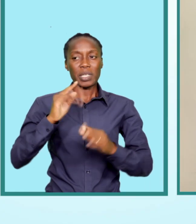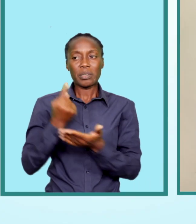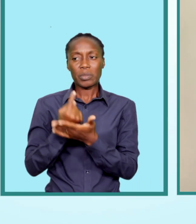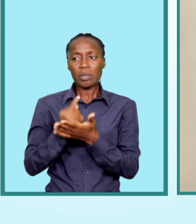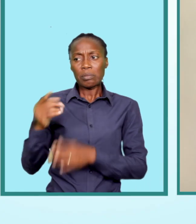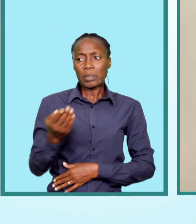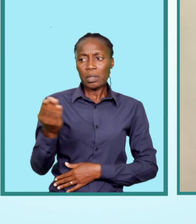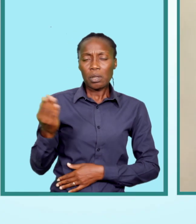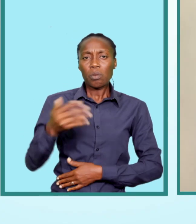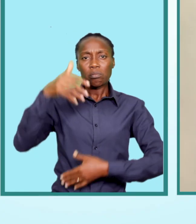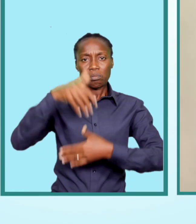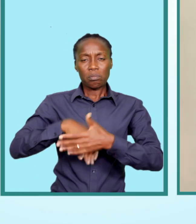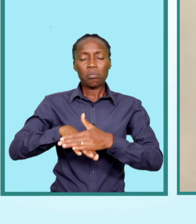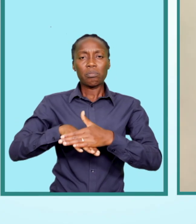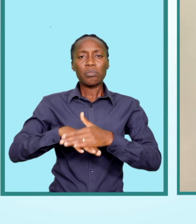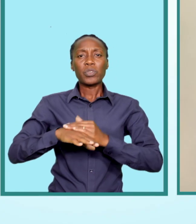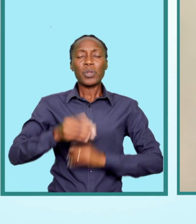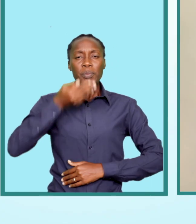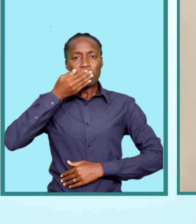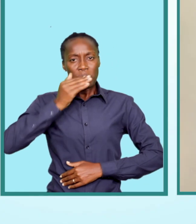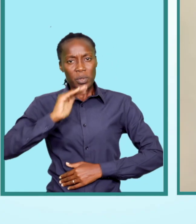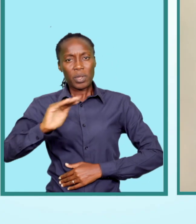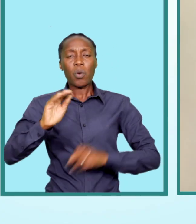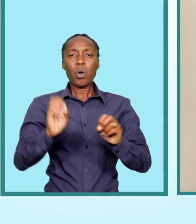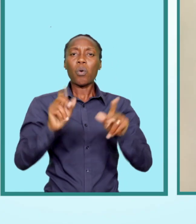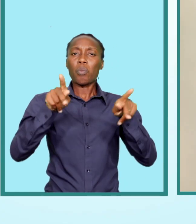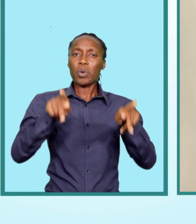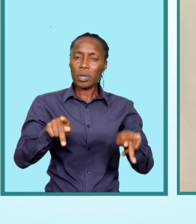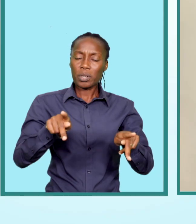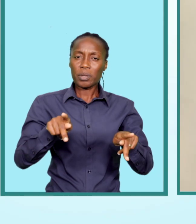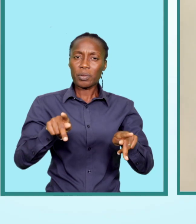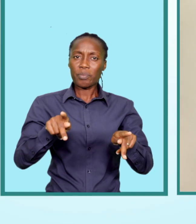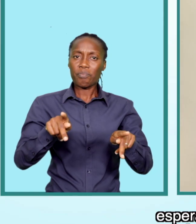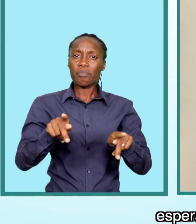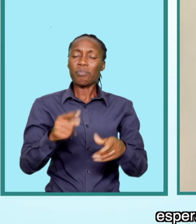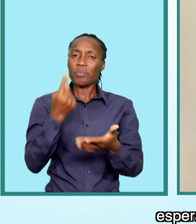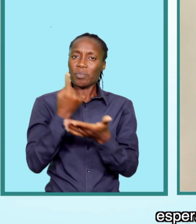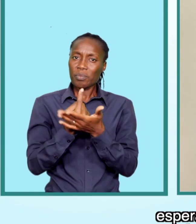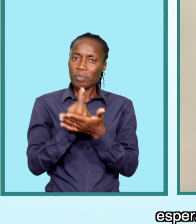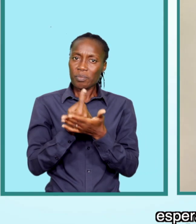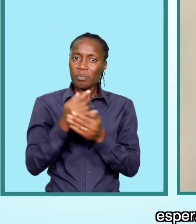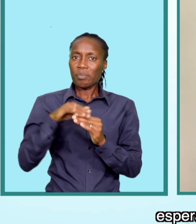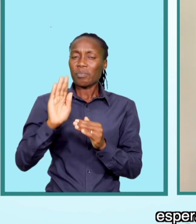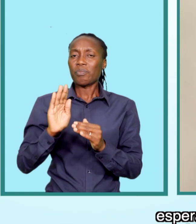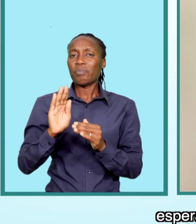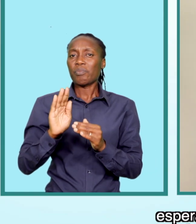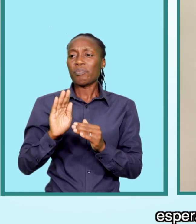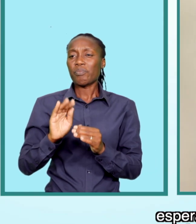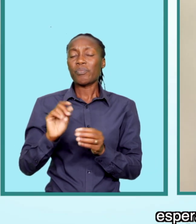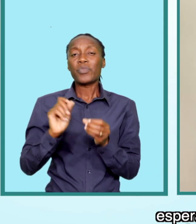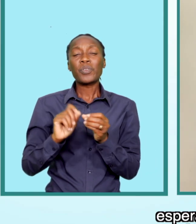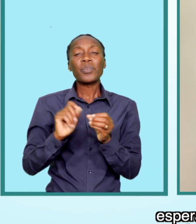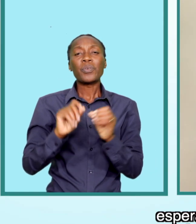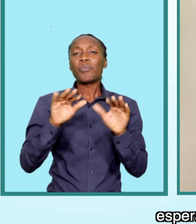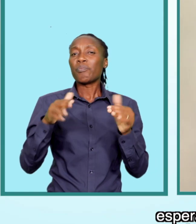mais do que ninguém, conhecem esses grupos. Então, para nós, esta é a oportunidade. Esperamos que este seja